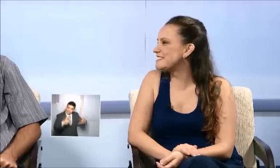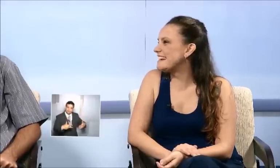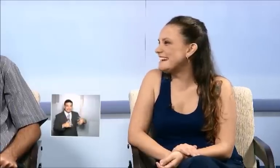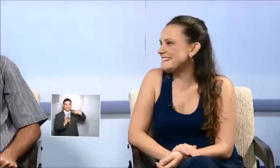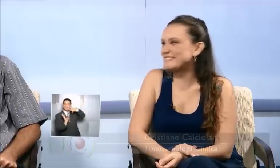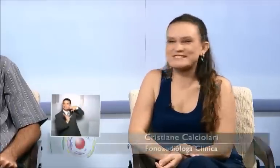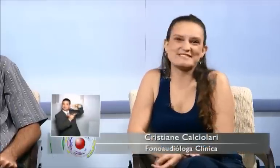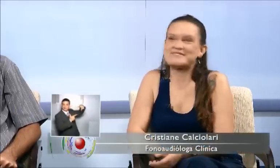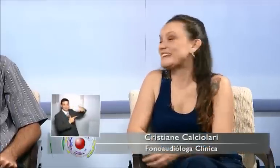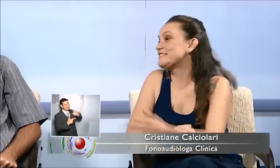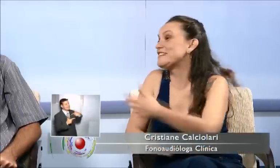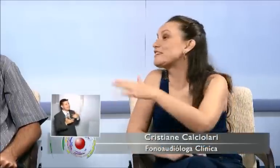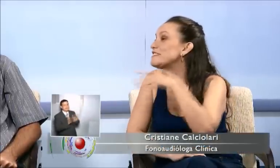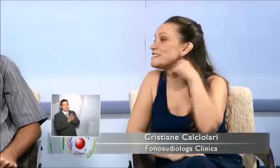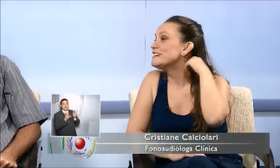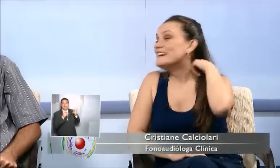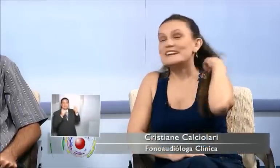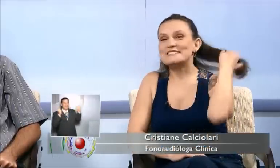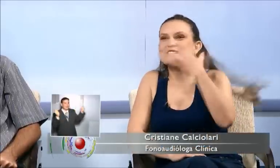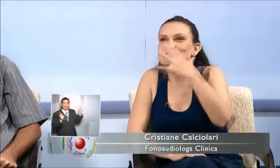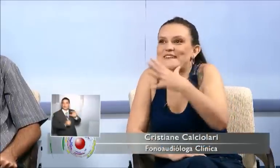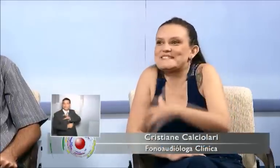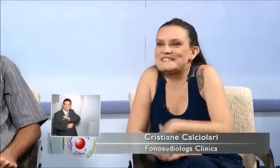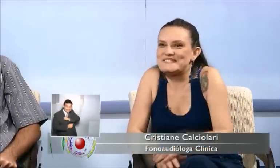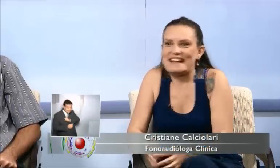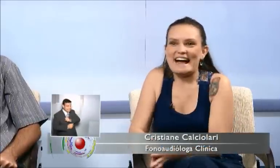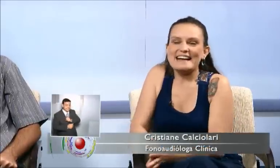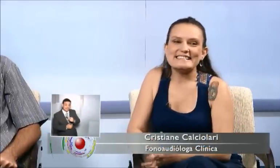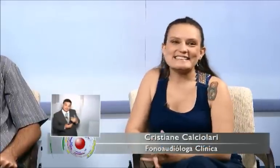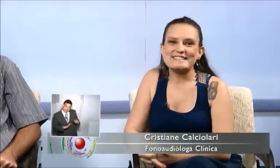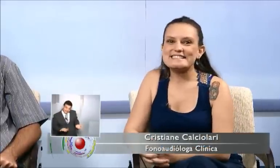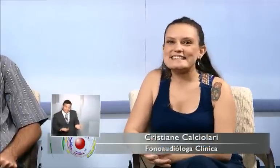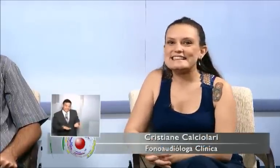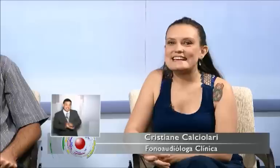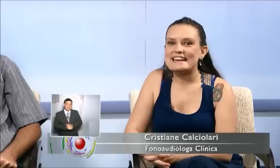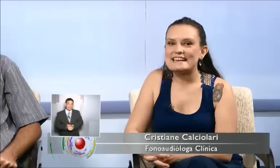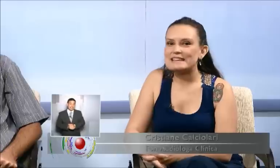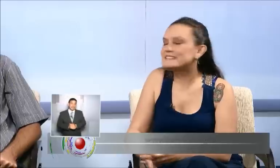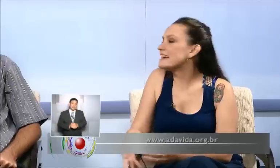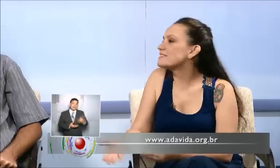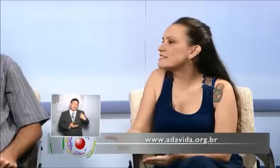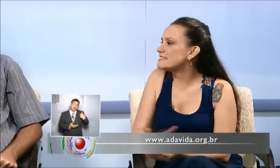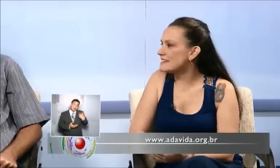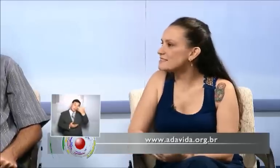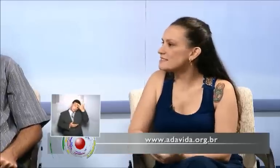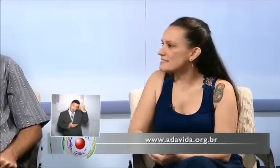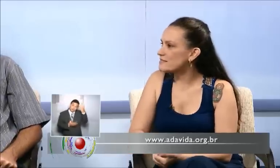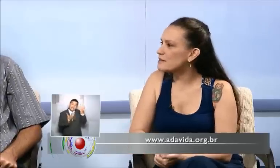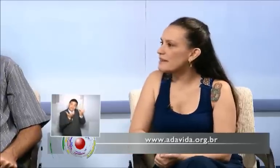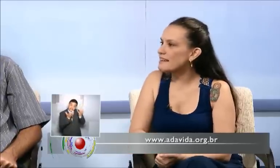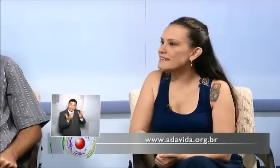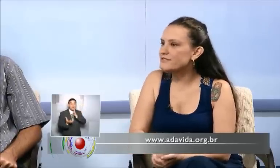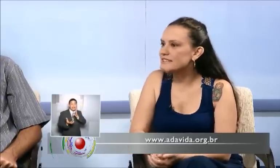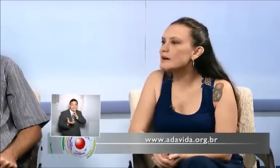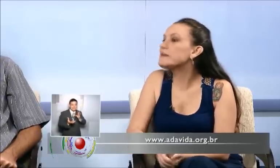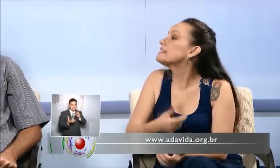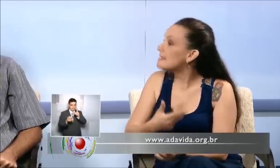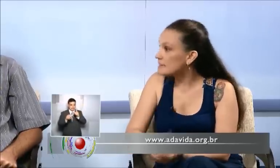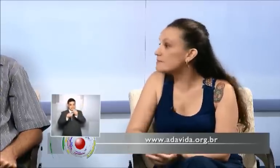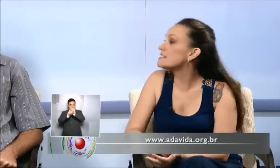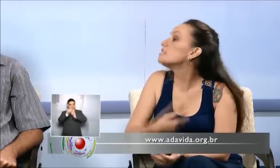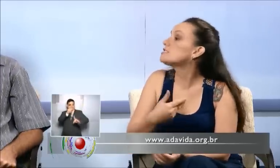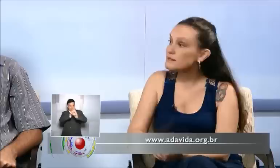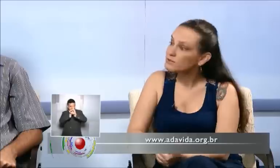maravilhoso, né? Eu sou, que nem eu falei no começo, eu sou suspeita pra falar, então assim, quem quiser conhecer a associação também A da Vida,